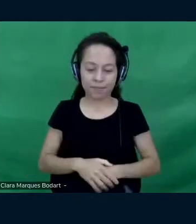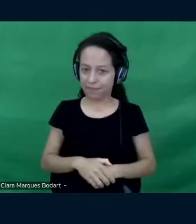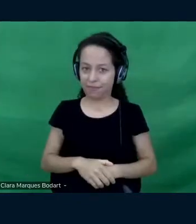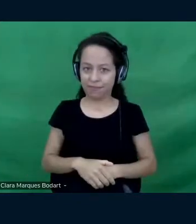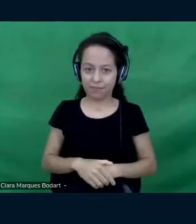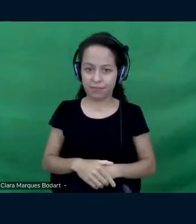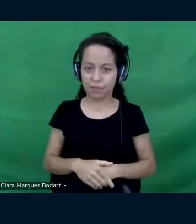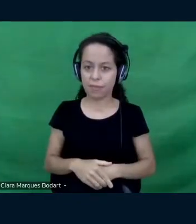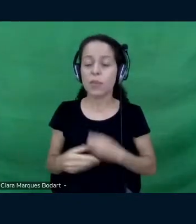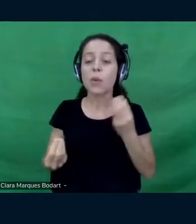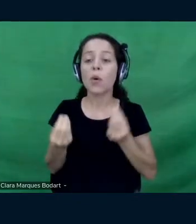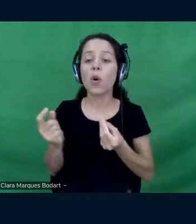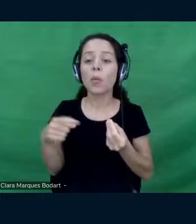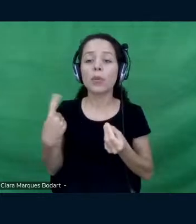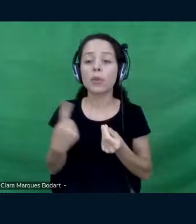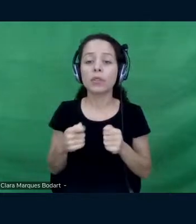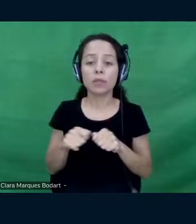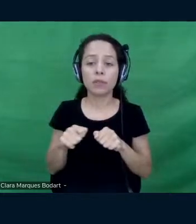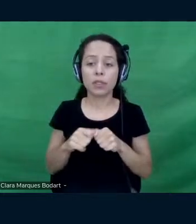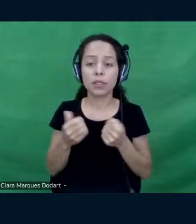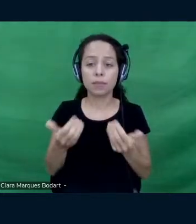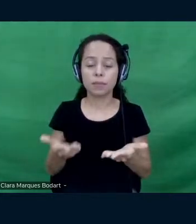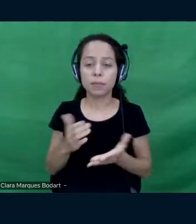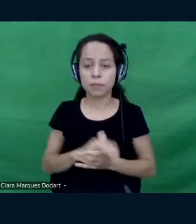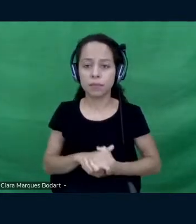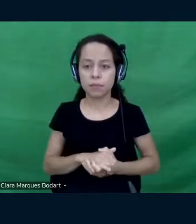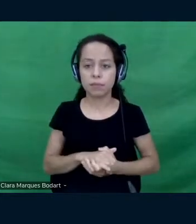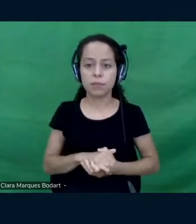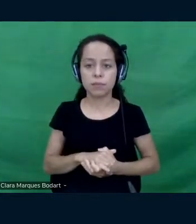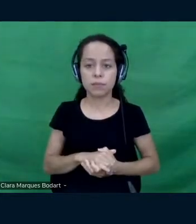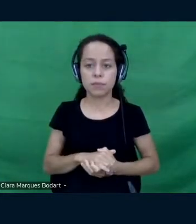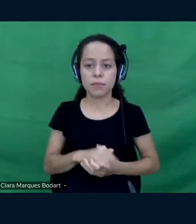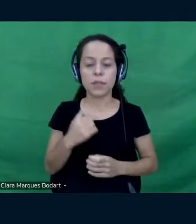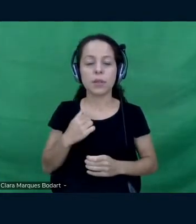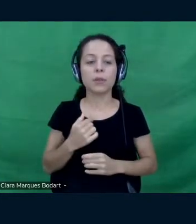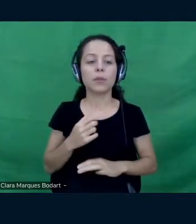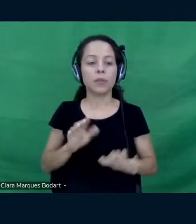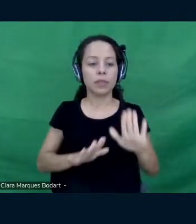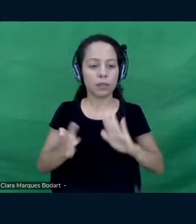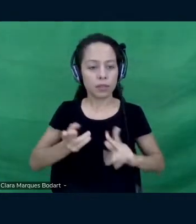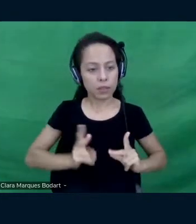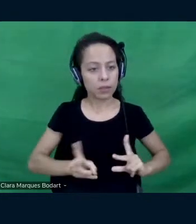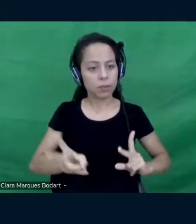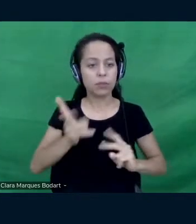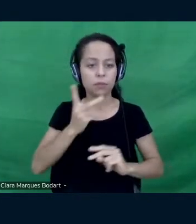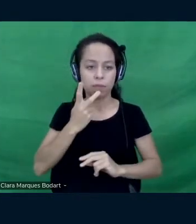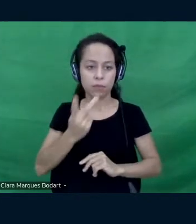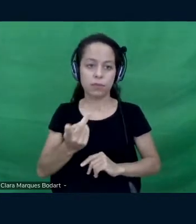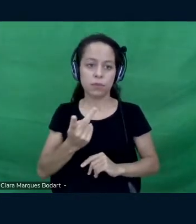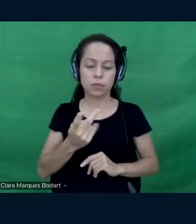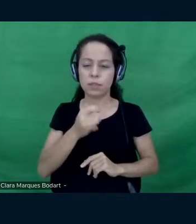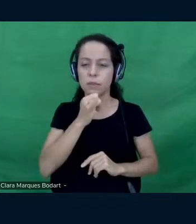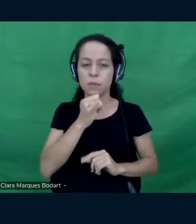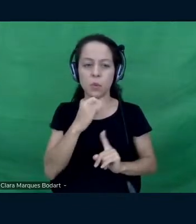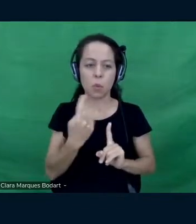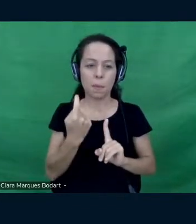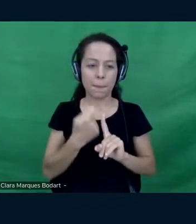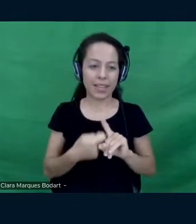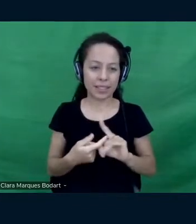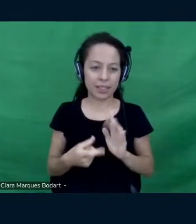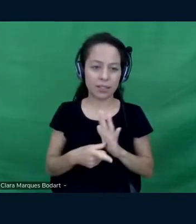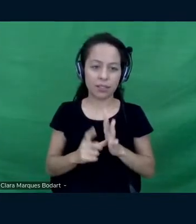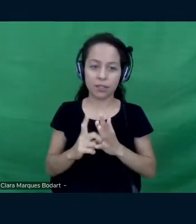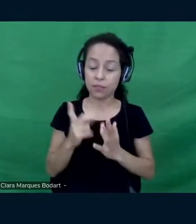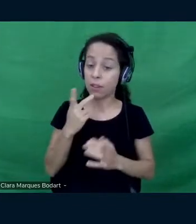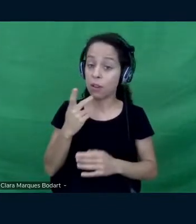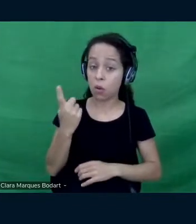como é que a gente vai lidar com isso? Eu tenho lidado dizendo o texto com antecedência, um mês antes de trabalhar, falar, ah,